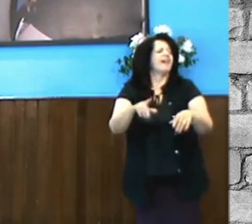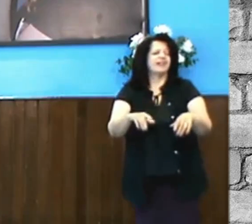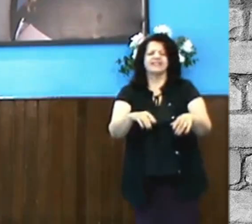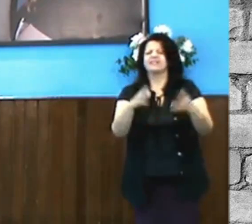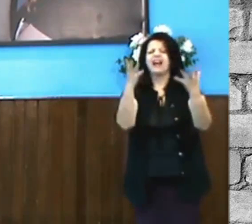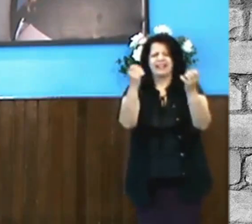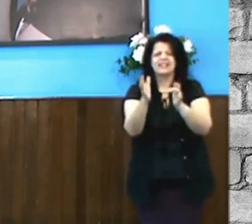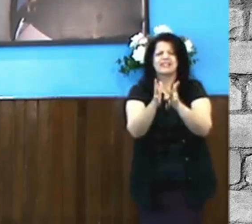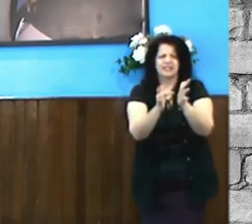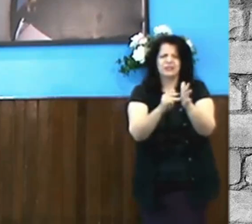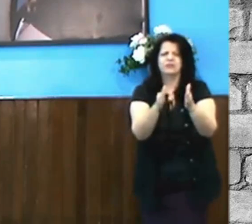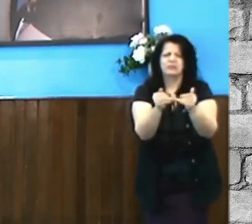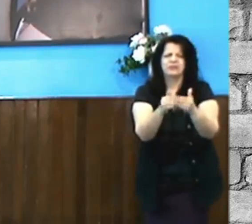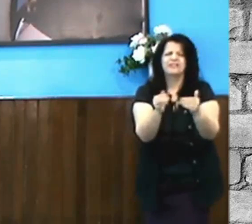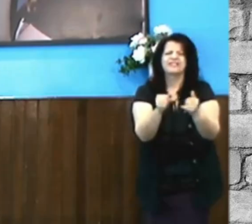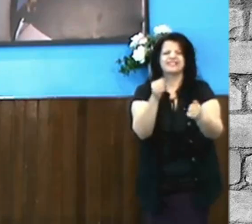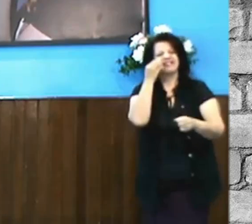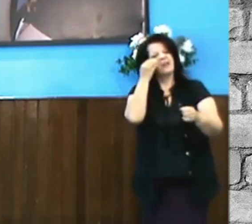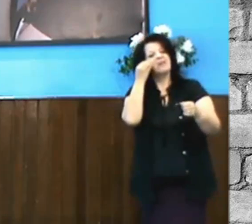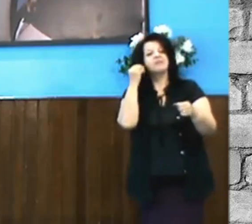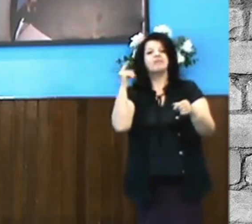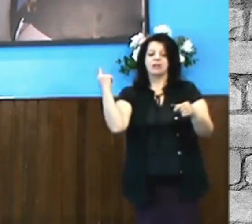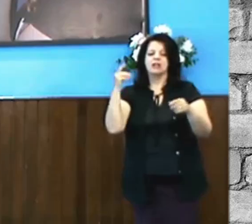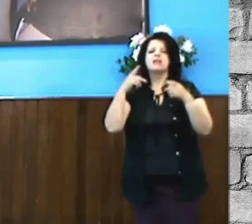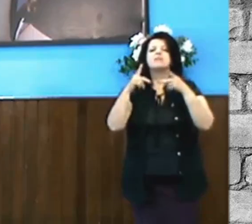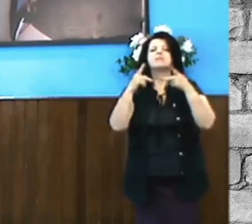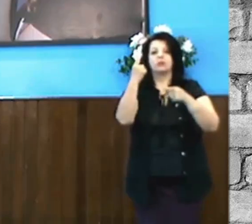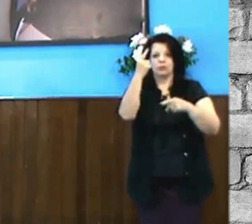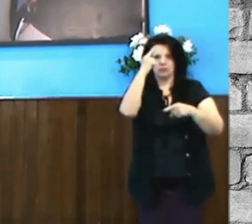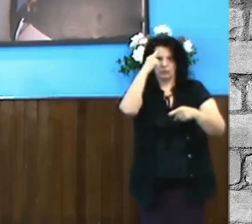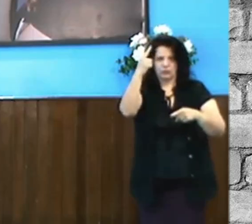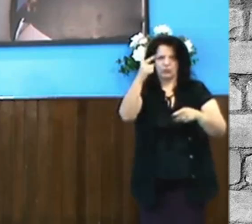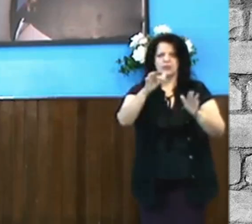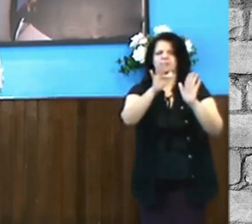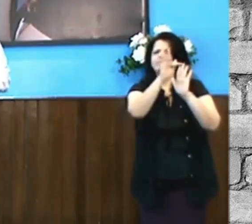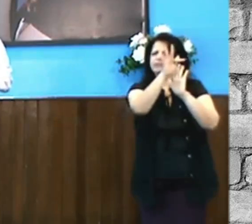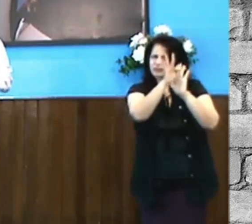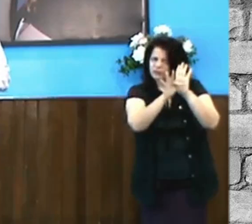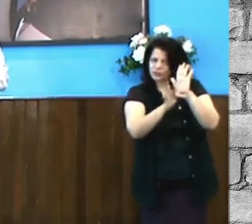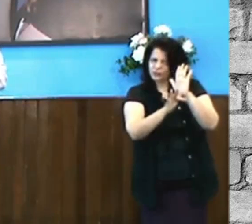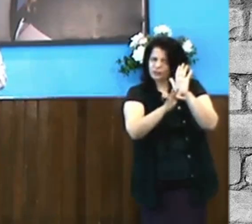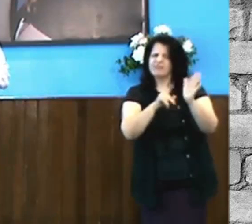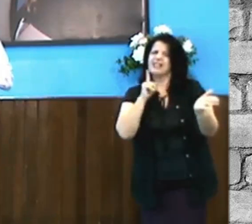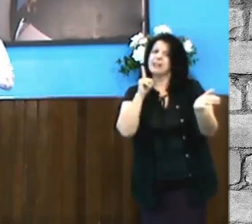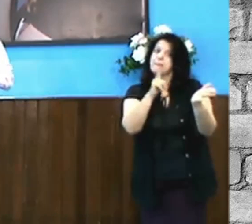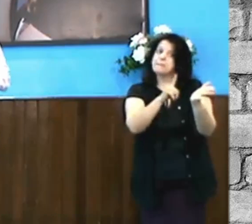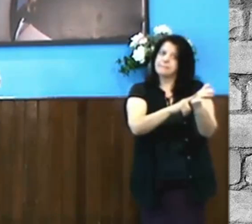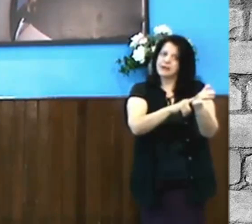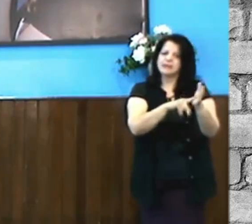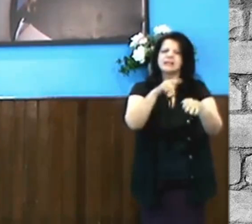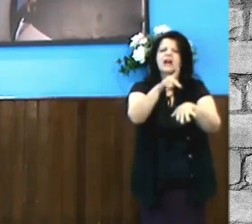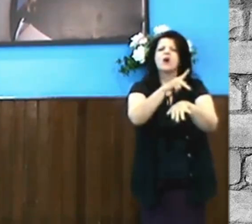Veja bem, eu preguei uma vez aqui na igreja num texto onde o apóstolo Paulo ordena aos Tessalonicenses que eles deveriam